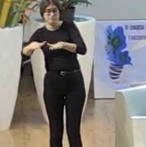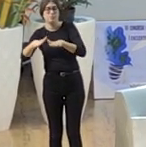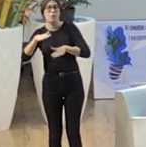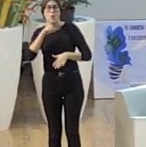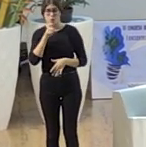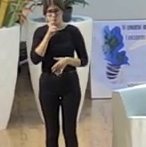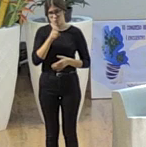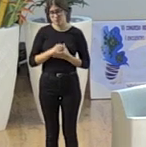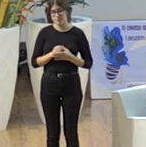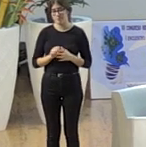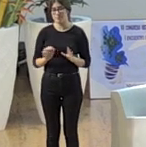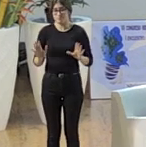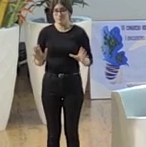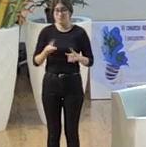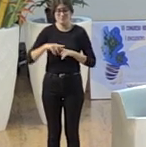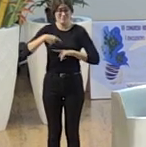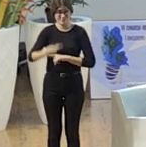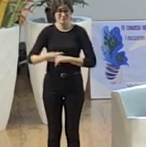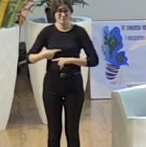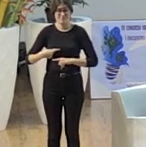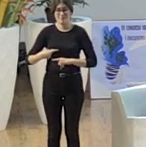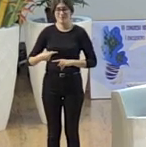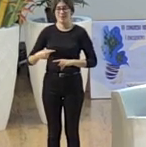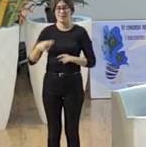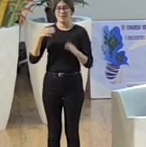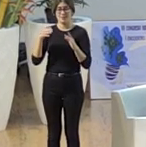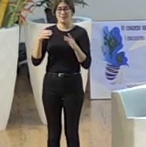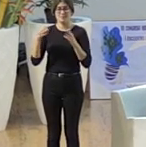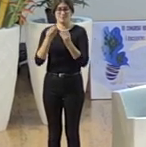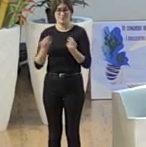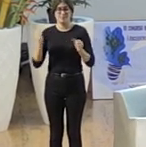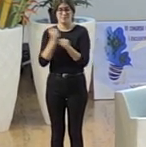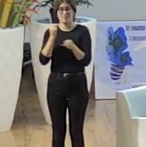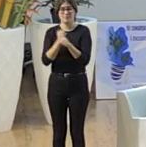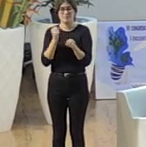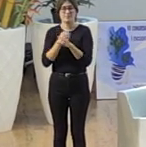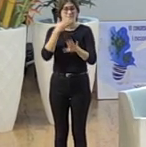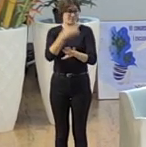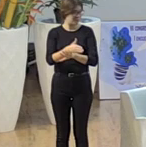trabajarlo. Pero luego, cuando vamos al camping a trabajar,